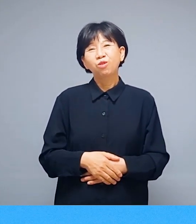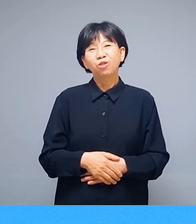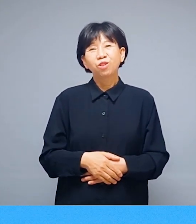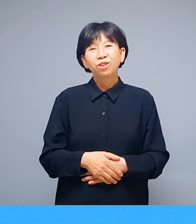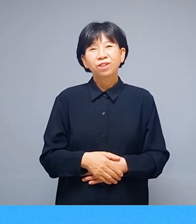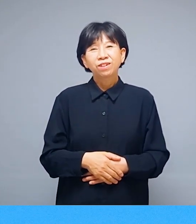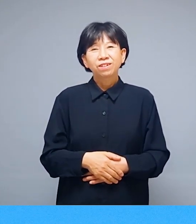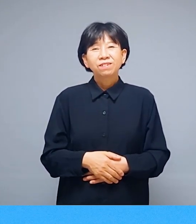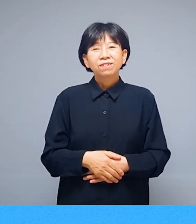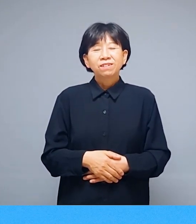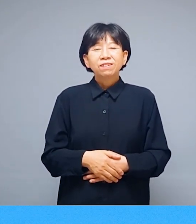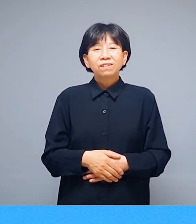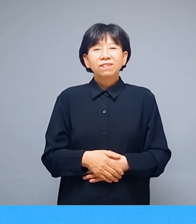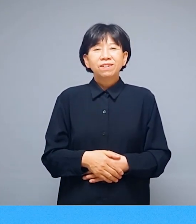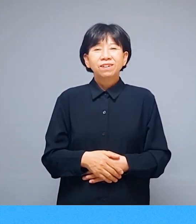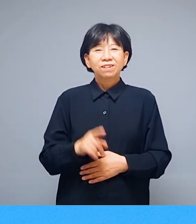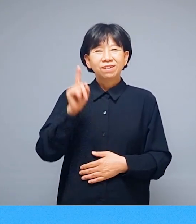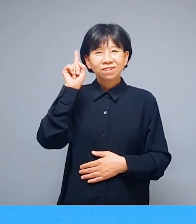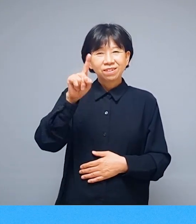쉽지 않겠죠, 그렇죠? 네.